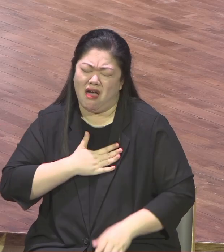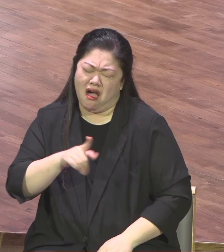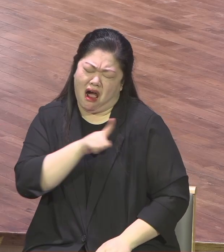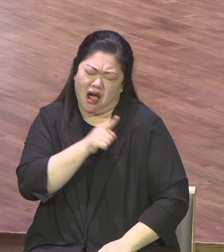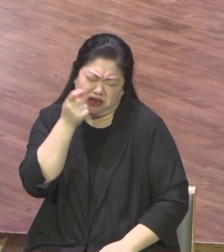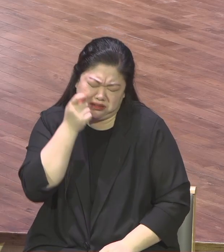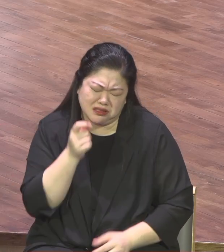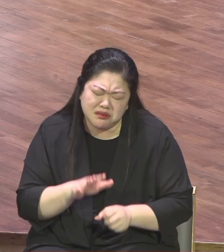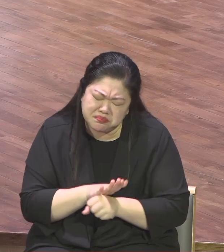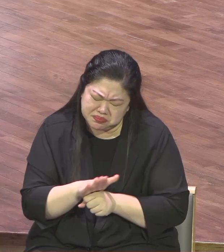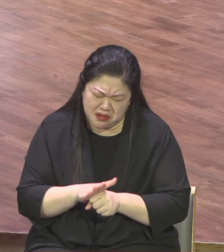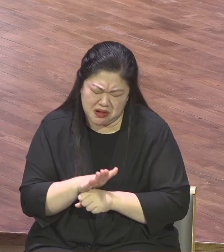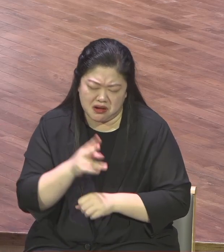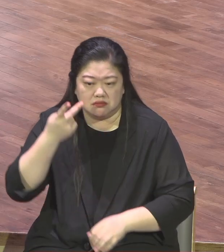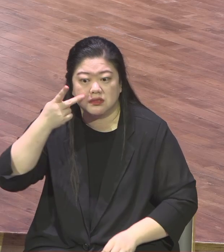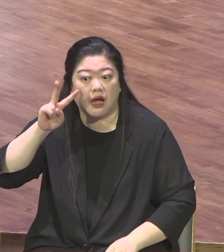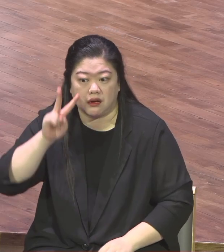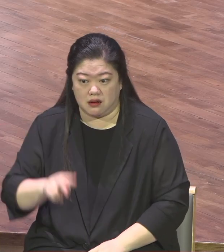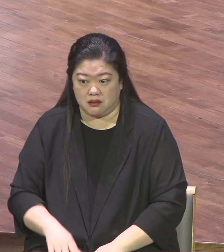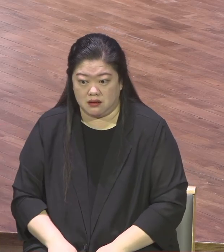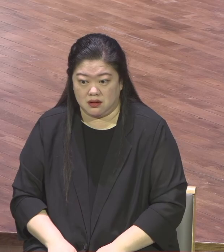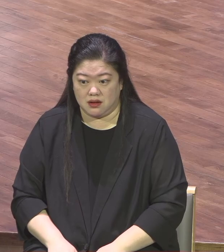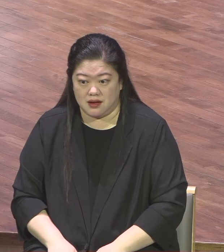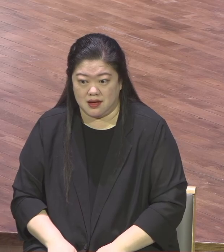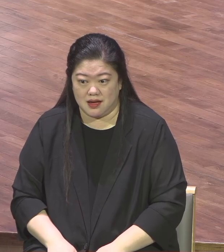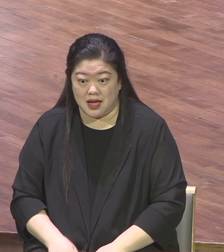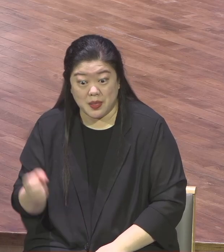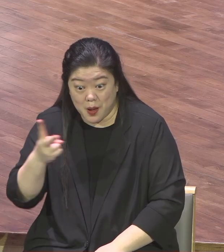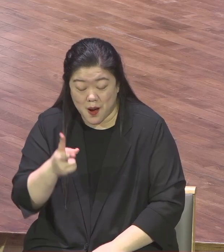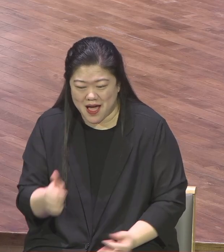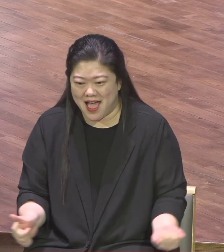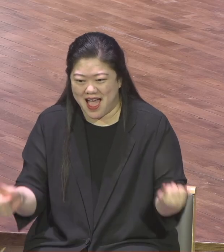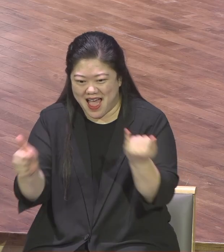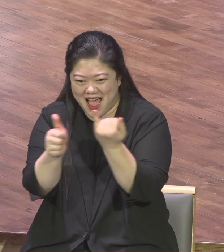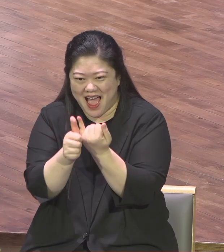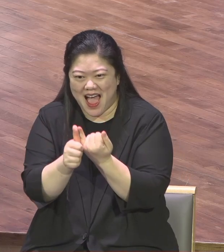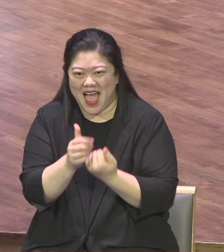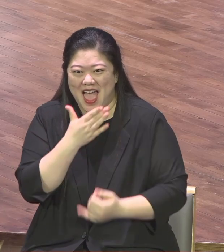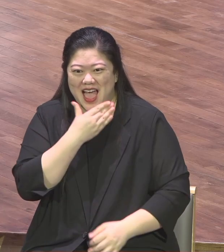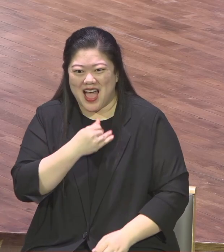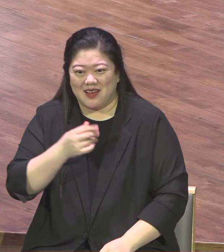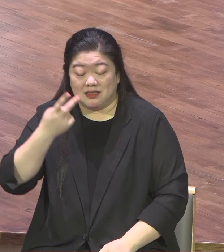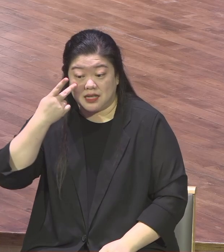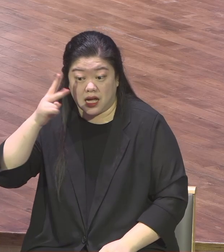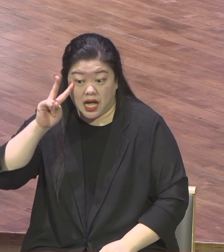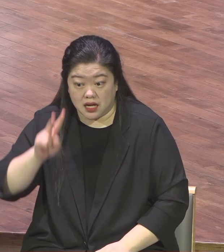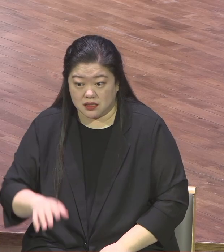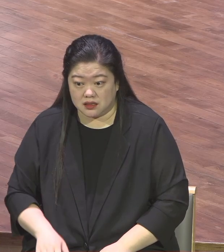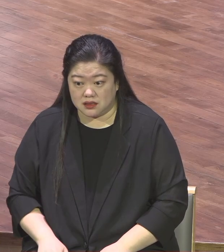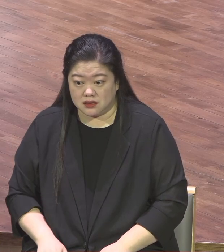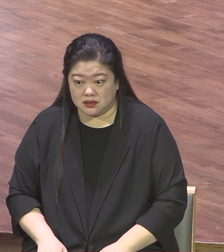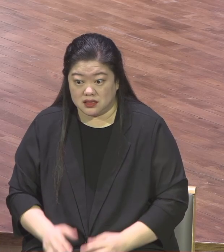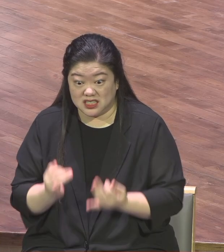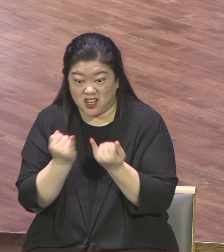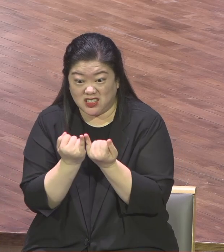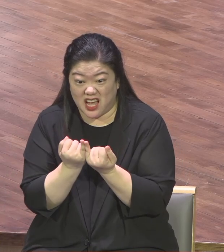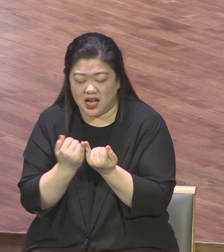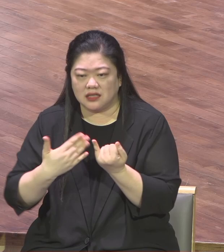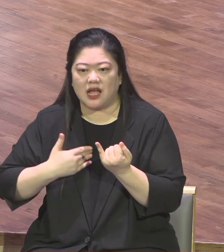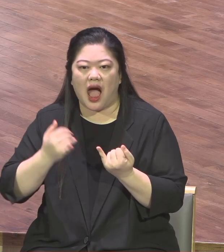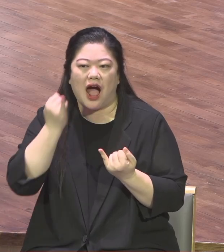연애하는 연인들은 결혼만 하면 세상이 다 얻고 깨가 쏟아질 줄 알고, 아가씨들은 자기는 절대 아줌마 안 될 줄